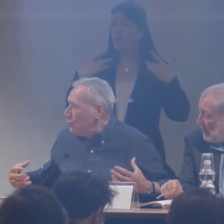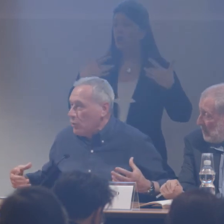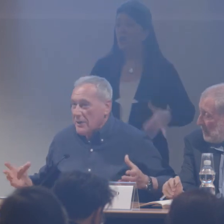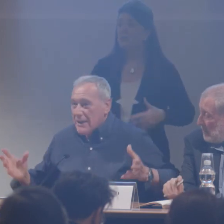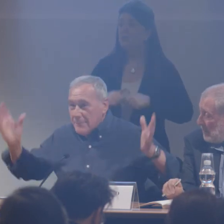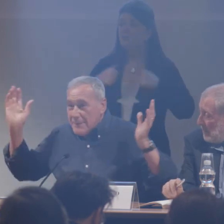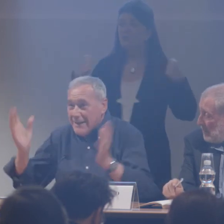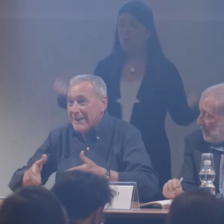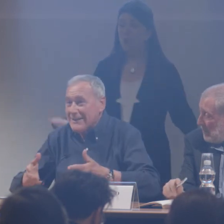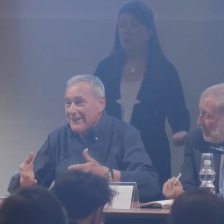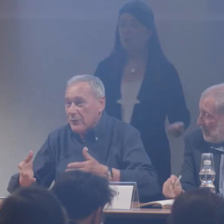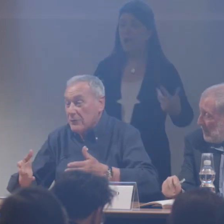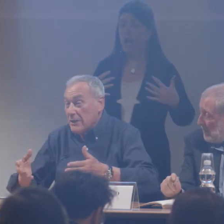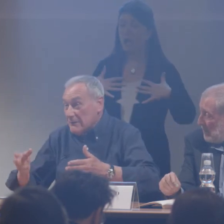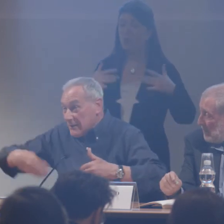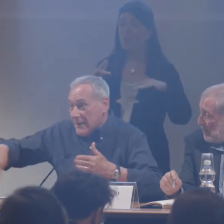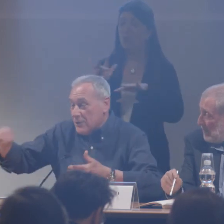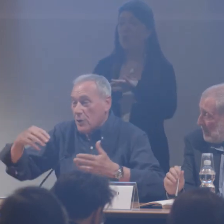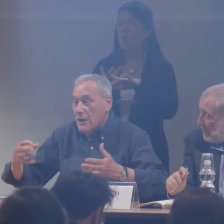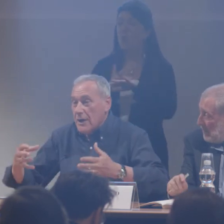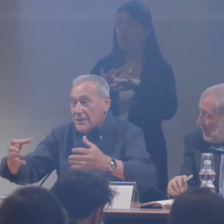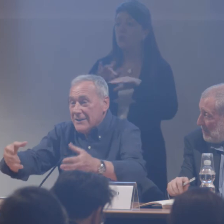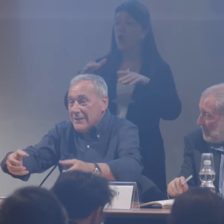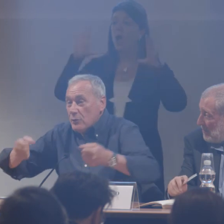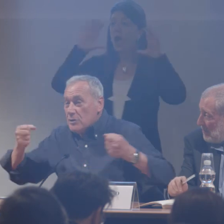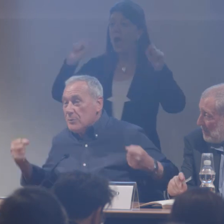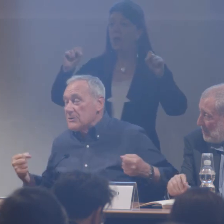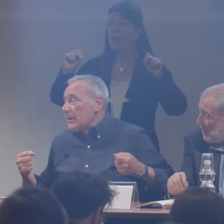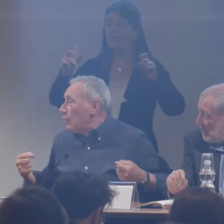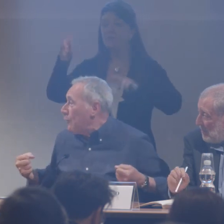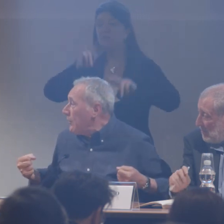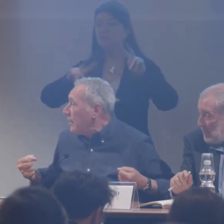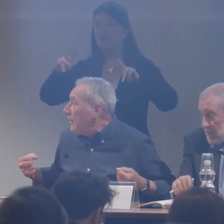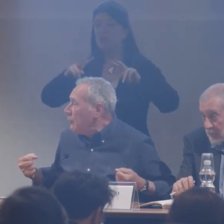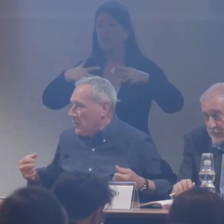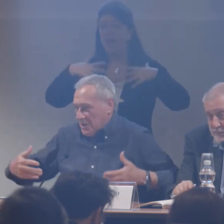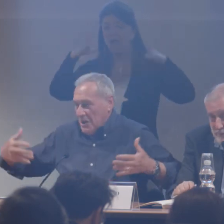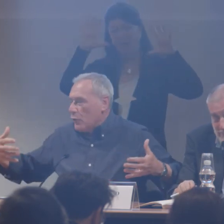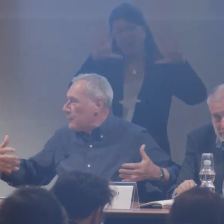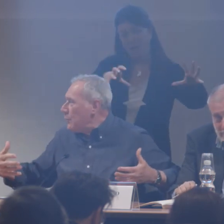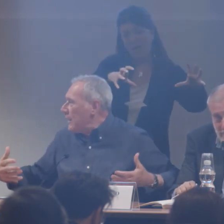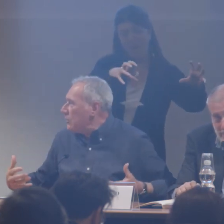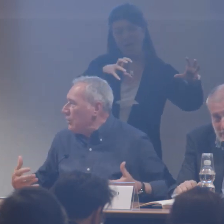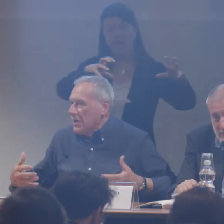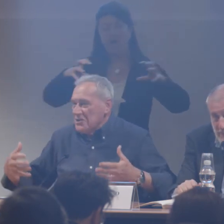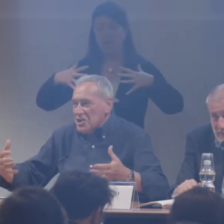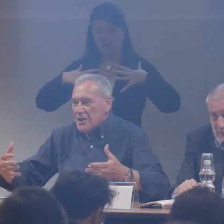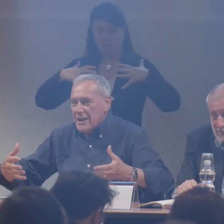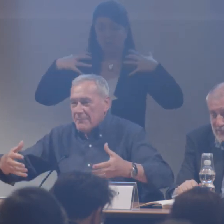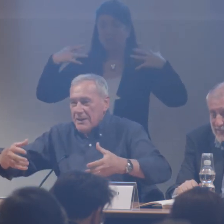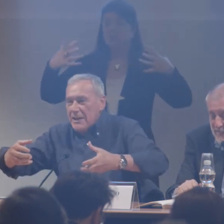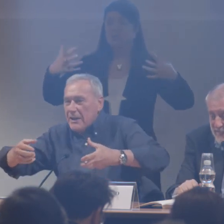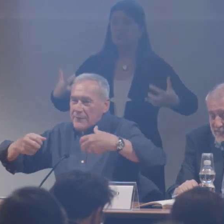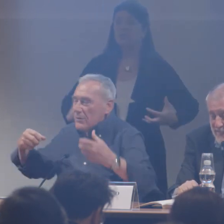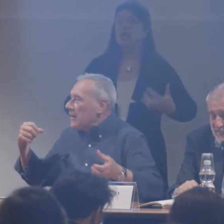quasi nudo, con i carabinieri che entravano da dietro e tentavano di portarlo fuori, perché era corpulento,